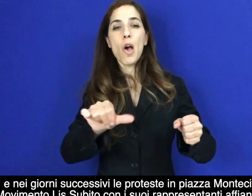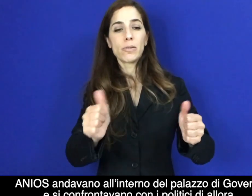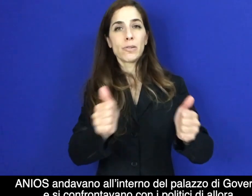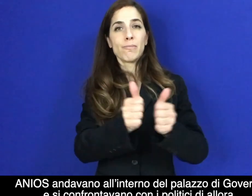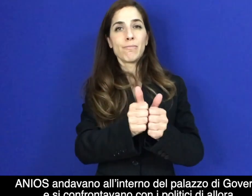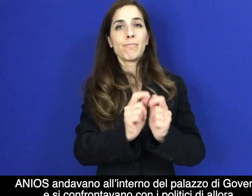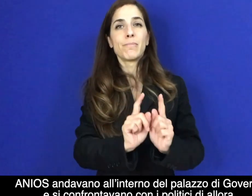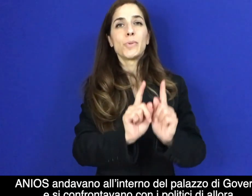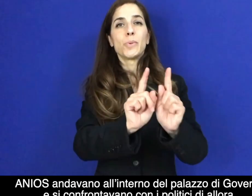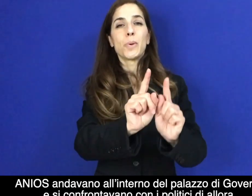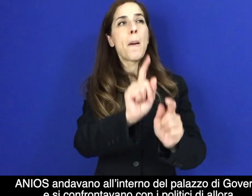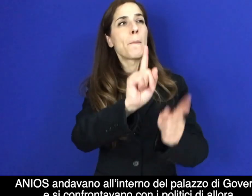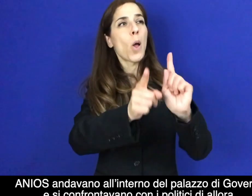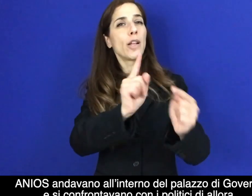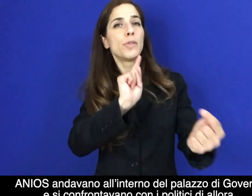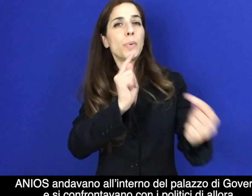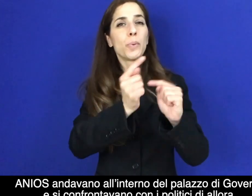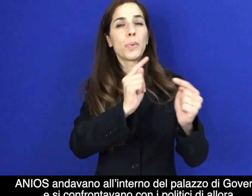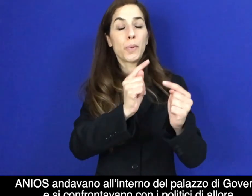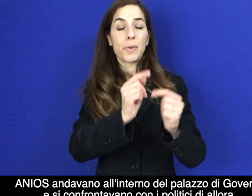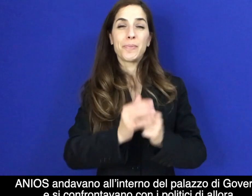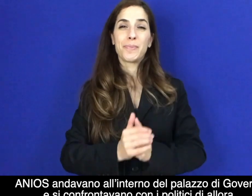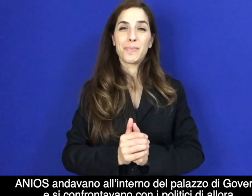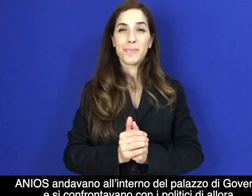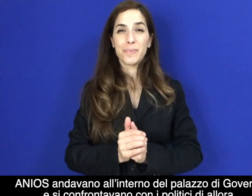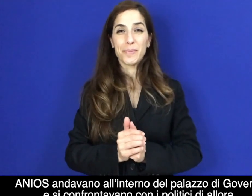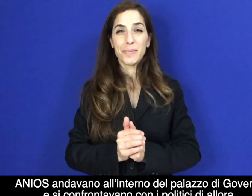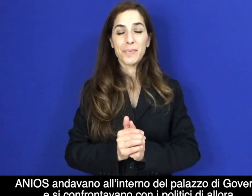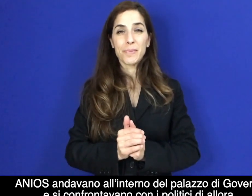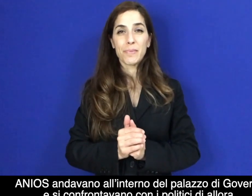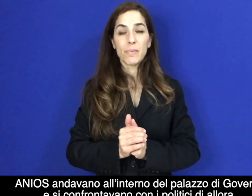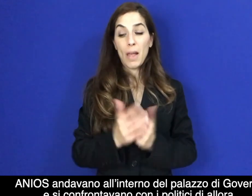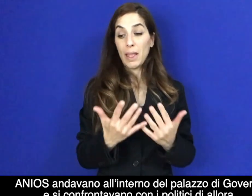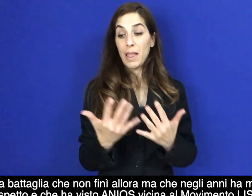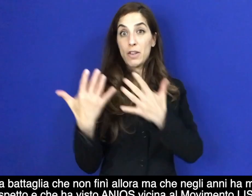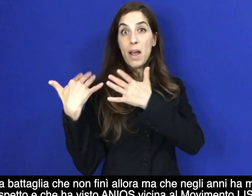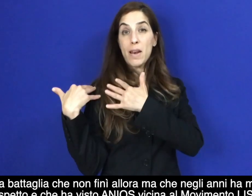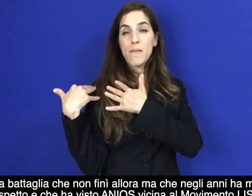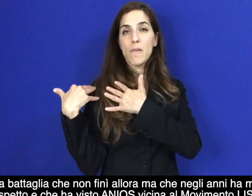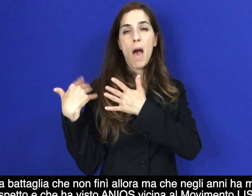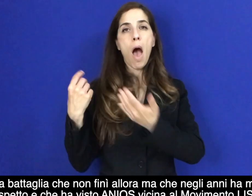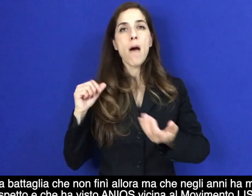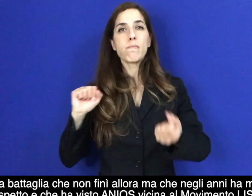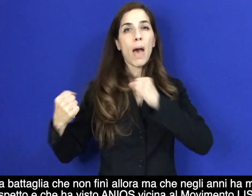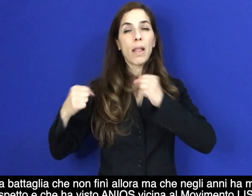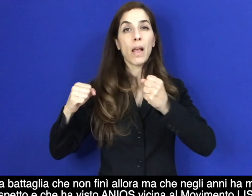affiancati da anios andavano all'interno del palazzo di governo e si confrontavano con i politici una battaglia che non